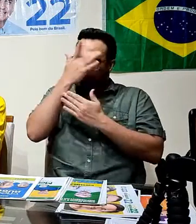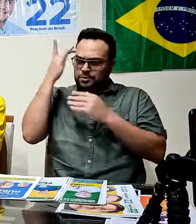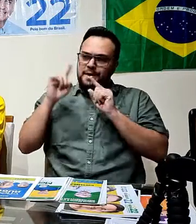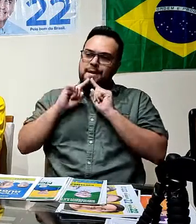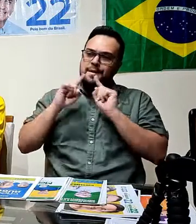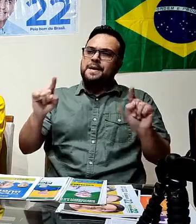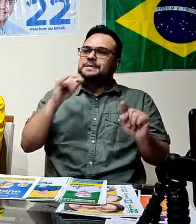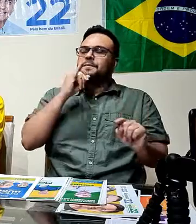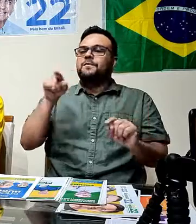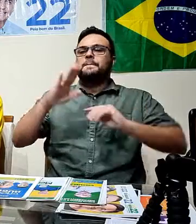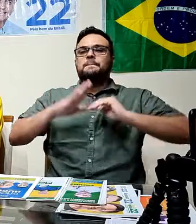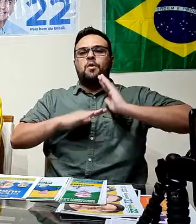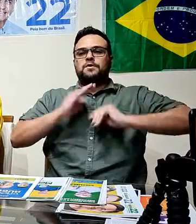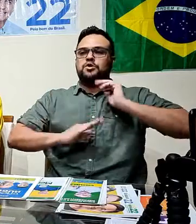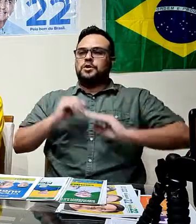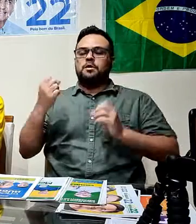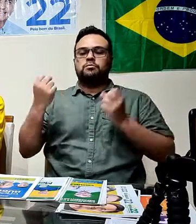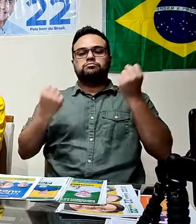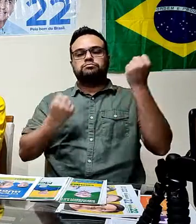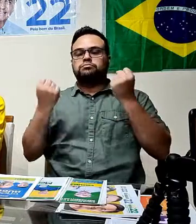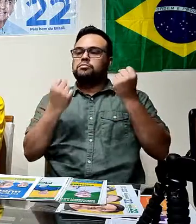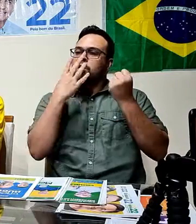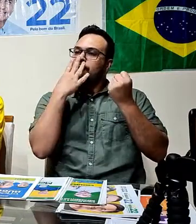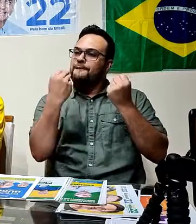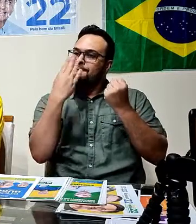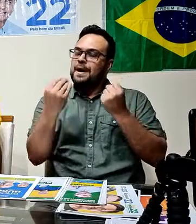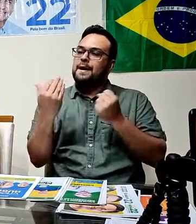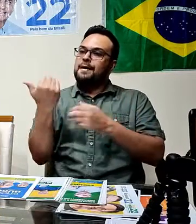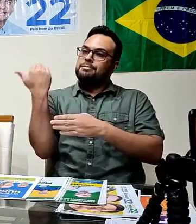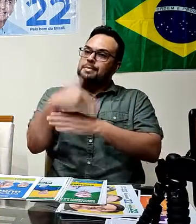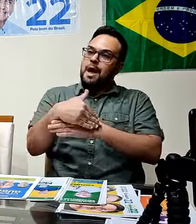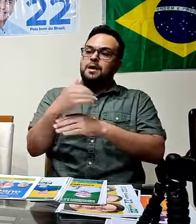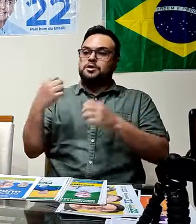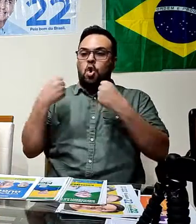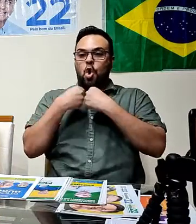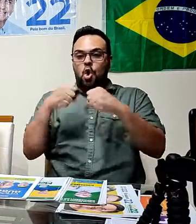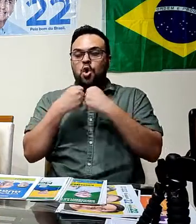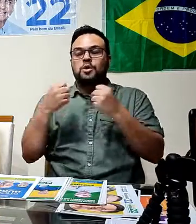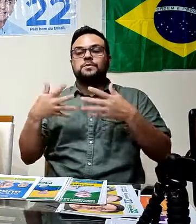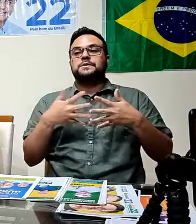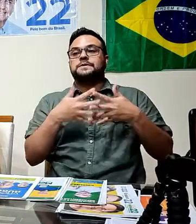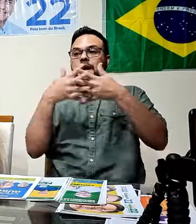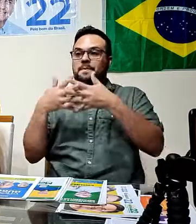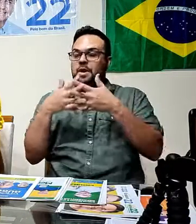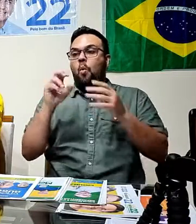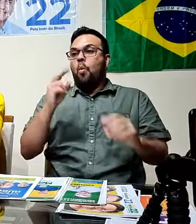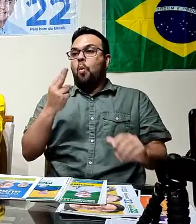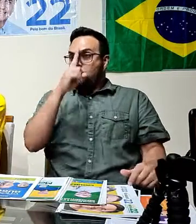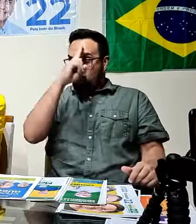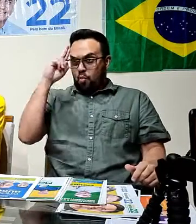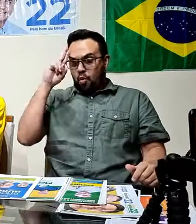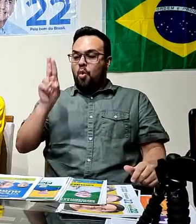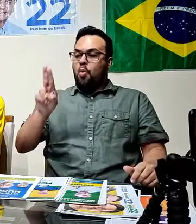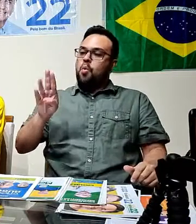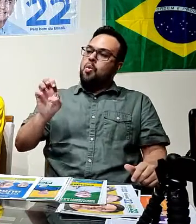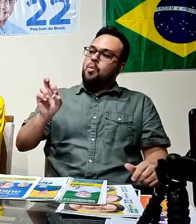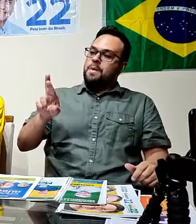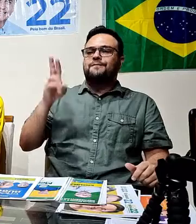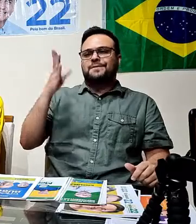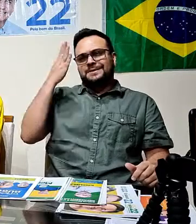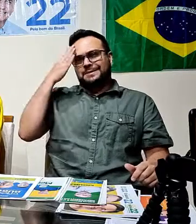van, está num táxi, num ônibus, num caminhão, né, no Uber, você sabe